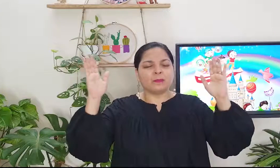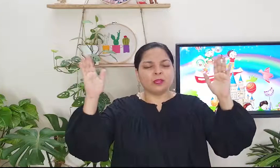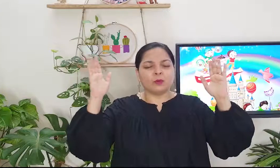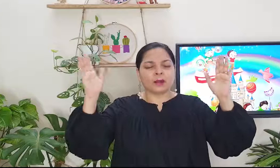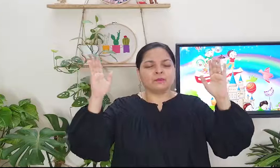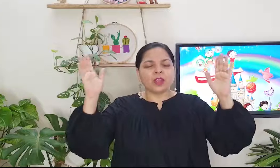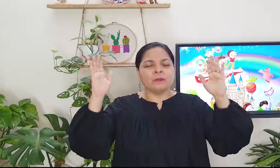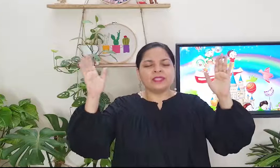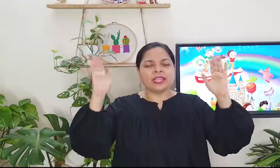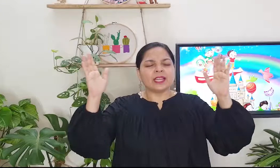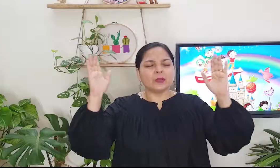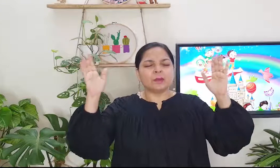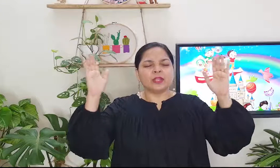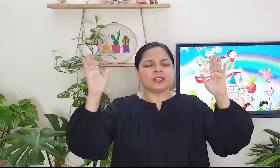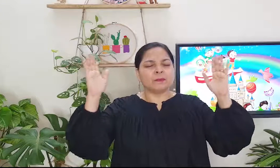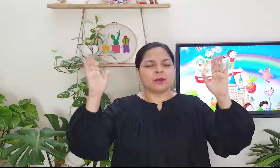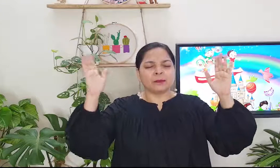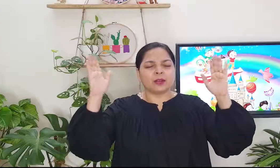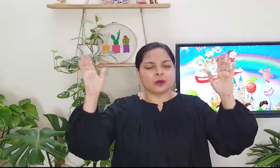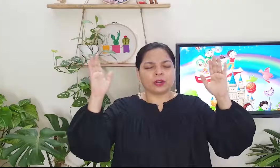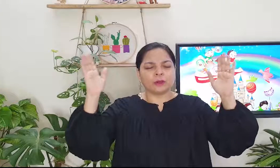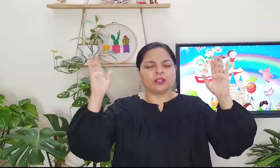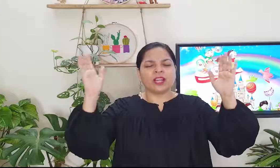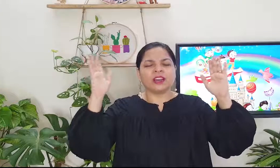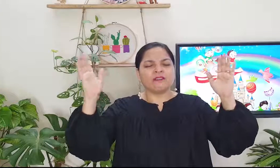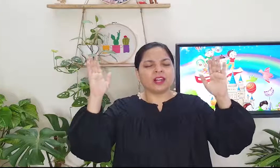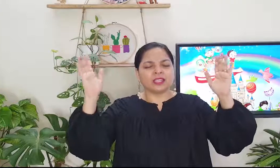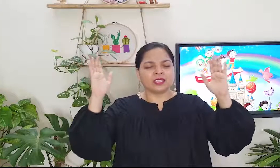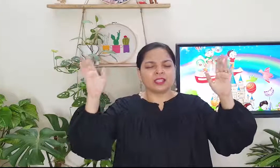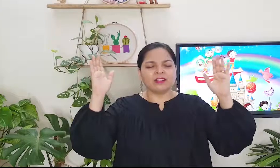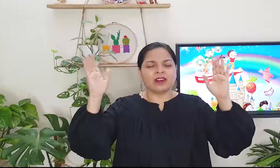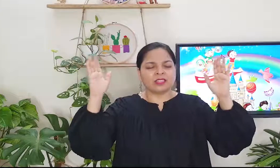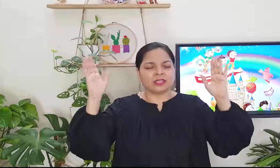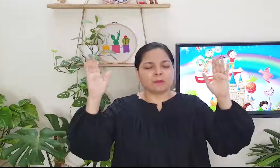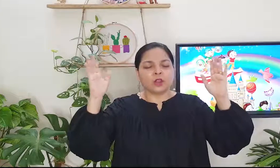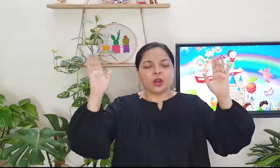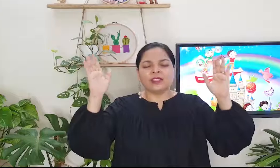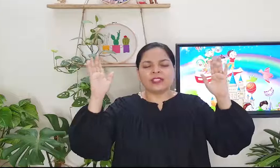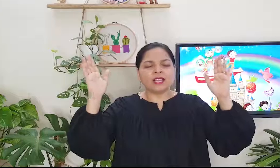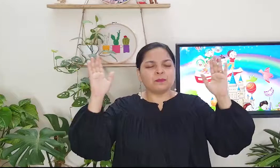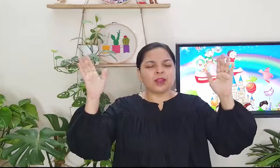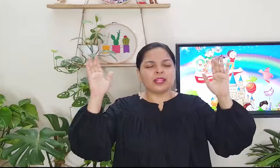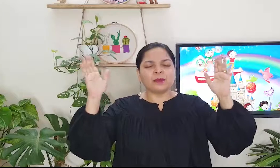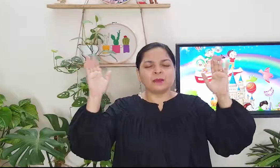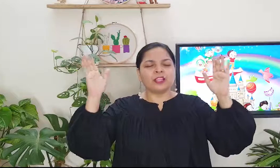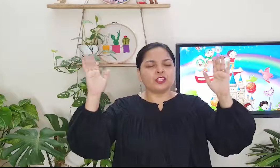বাক্য বাড়ছে, খ্রিস্ট এদের মধ্যে পরিপক্ক হচ্ছে। ধন্যবাদ, ধন্যবাদ। এই সমস্ত প্রার্থনা যীশু খ্রিস্টের